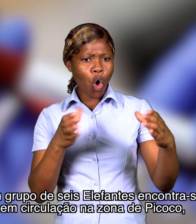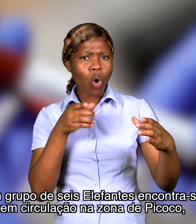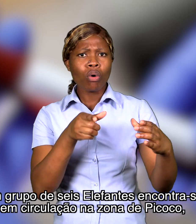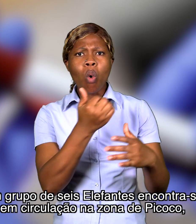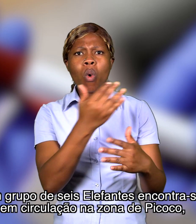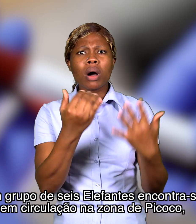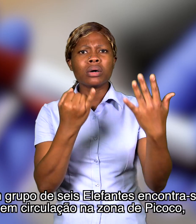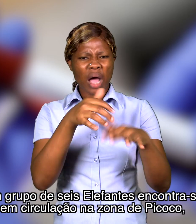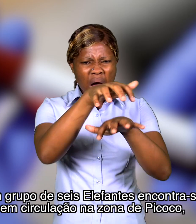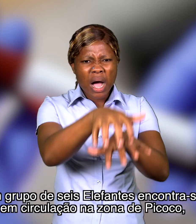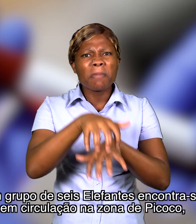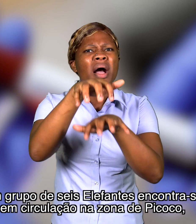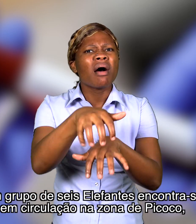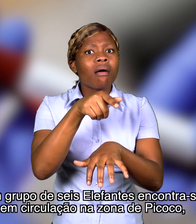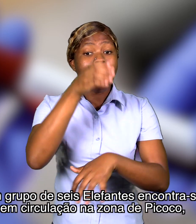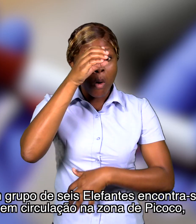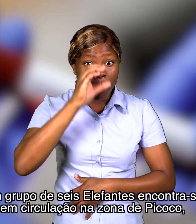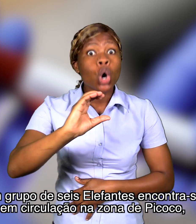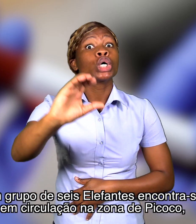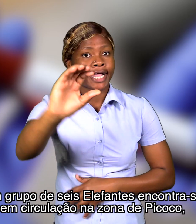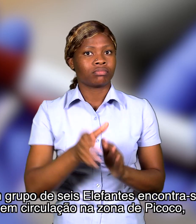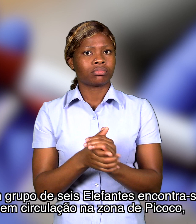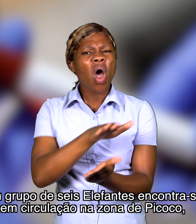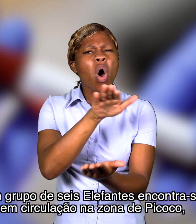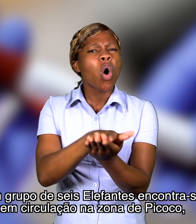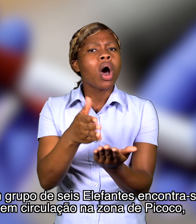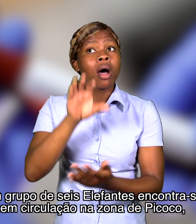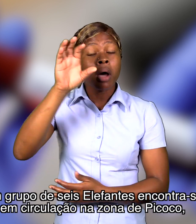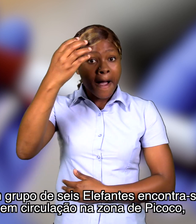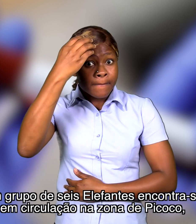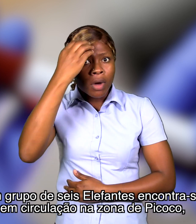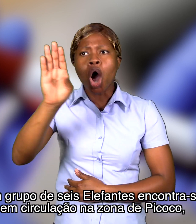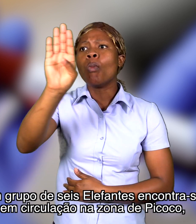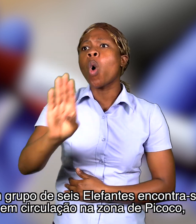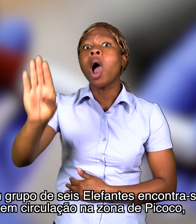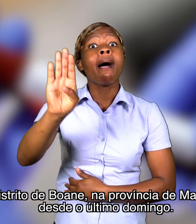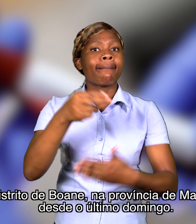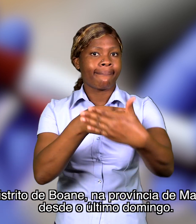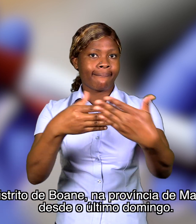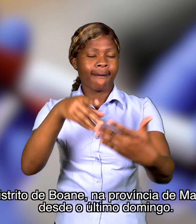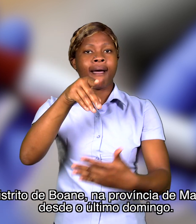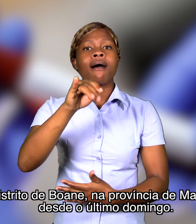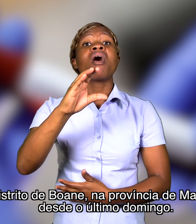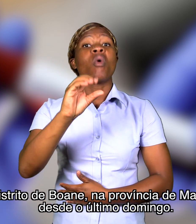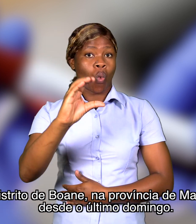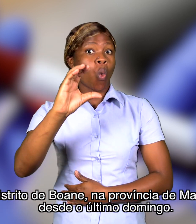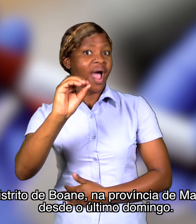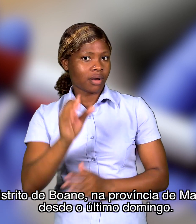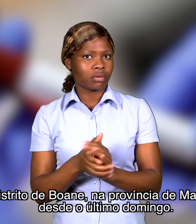Um grupo de seis elefantes encontra-se em circulação na zona de Picoco, distrito de Buane, na província de Maputo, desde o